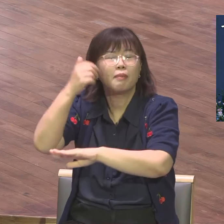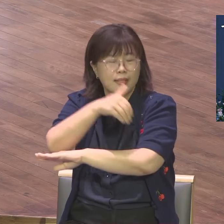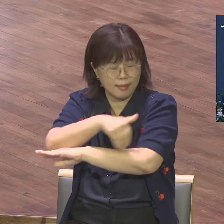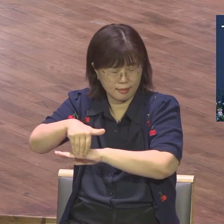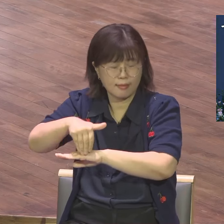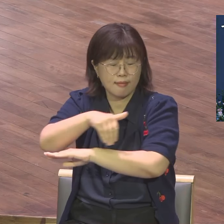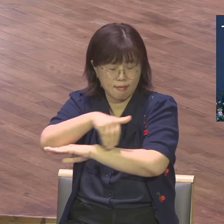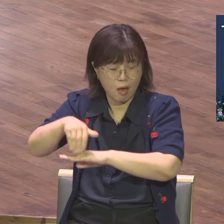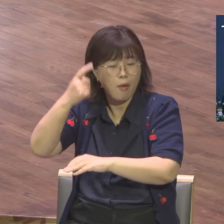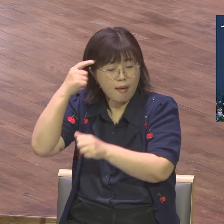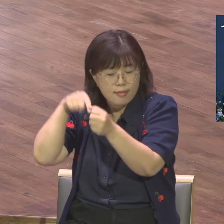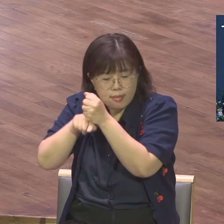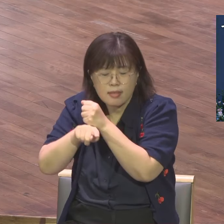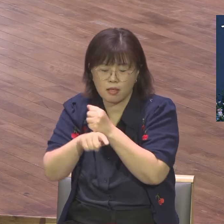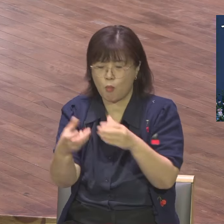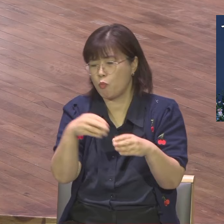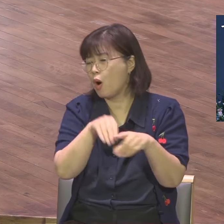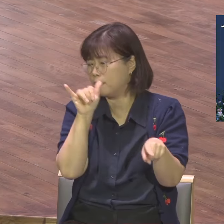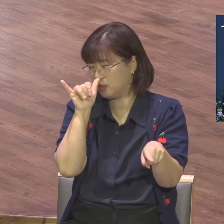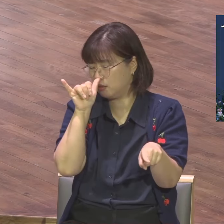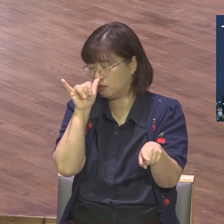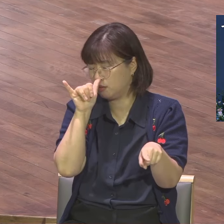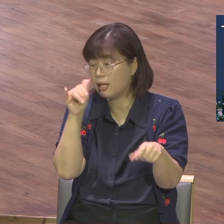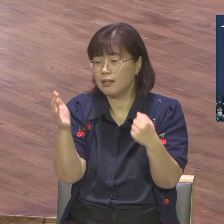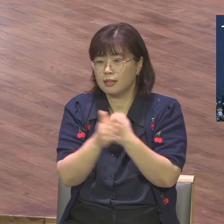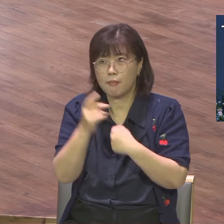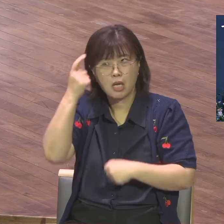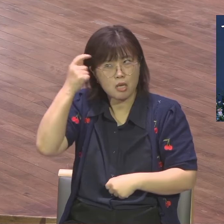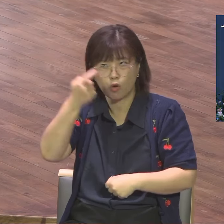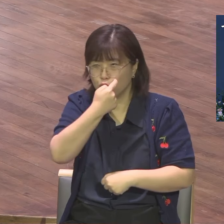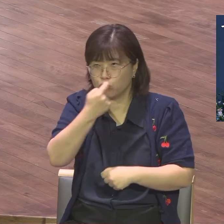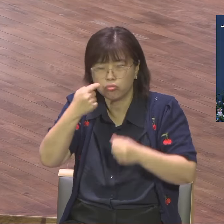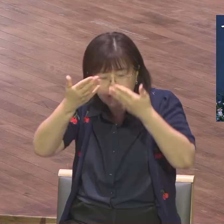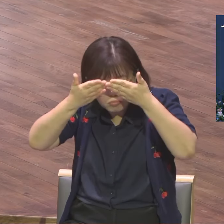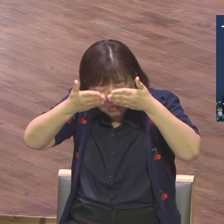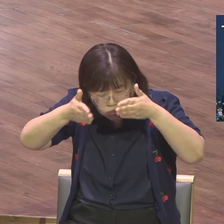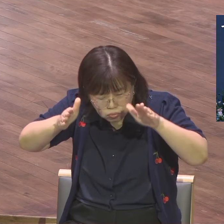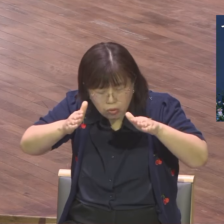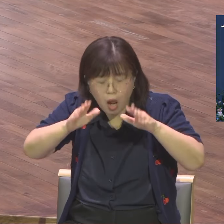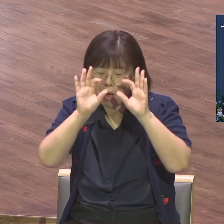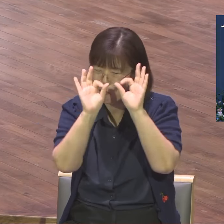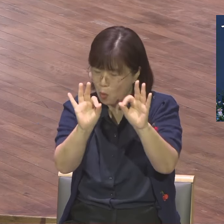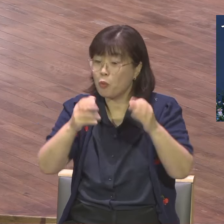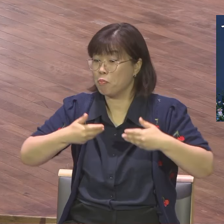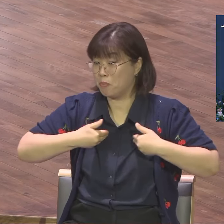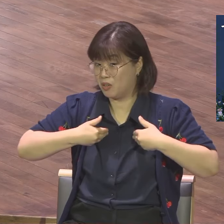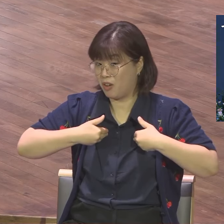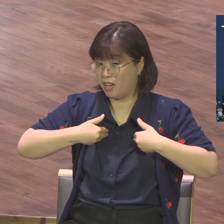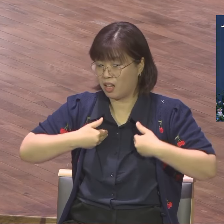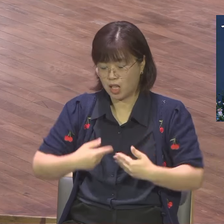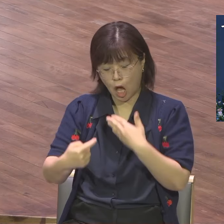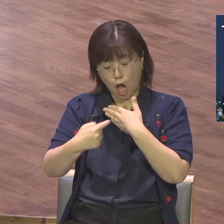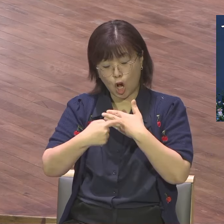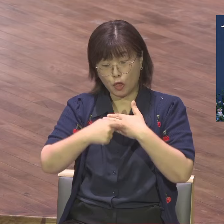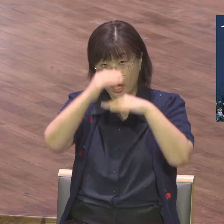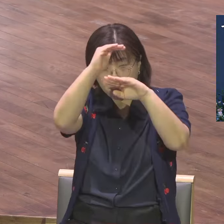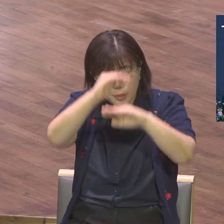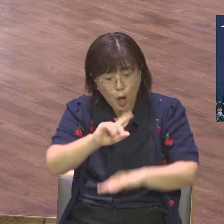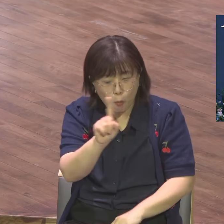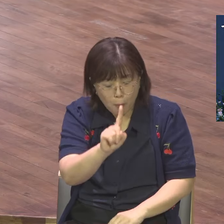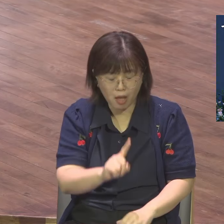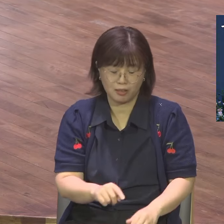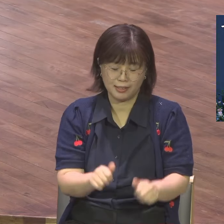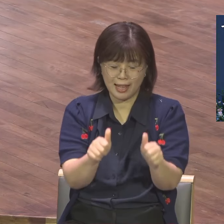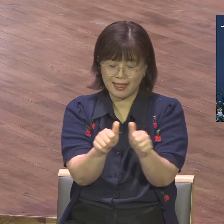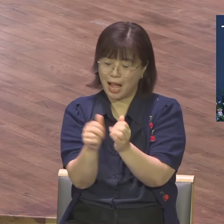있다. 그래서 영적으로 볼 때 건강한 남녀 간에 이루어지는 사랑 속에 숨어있는